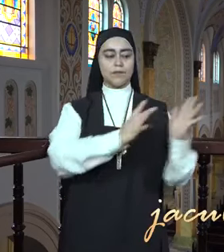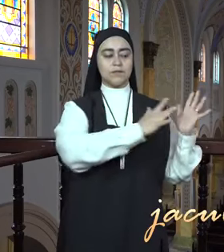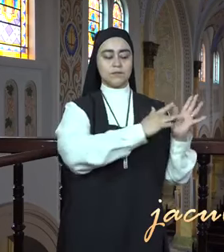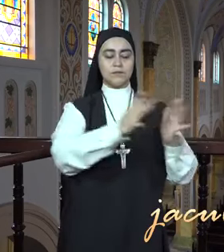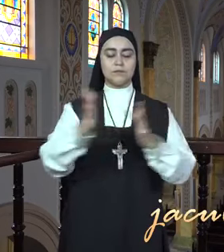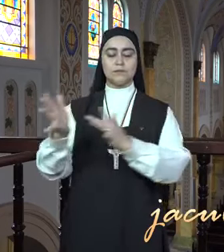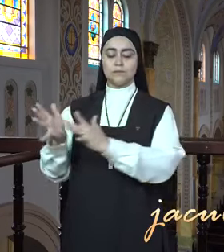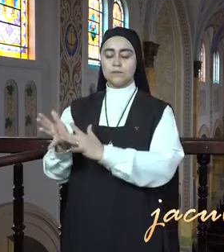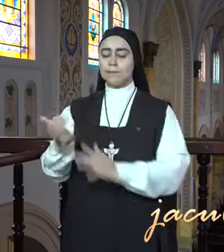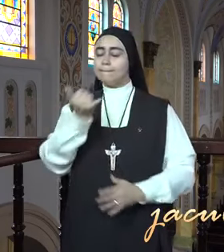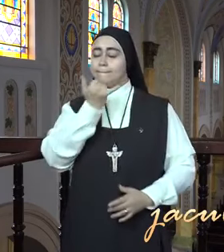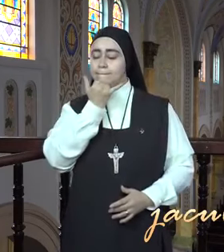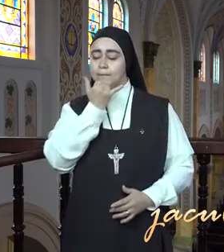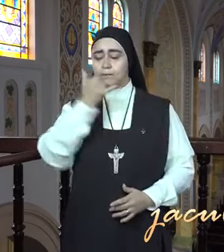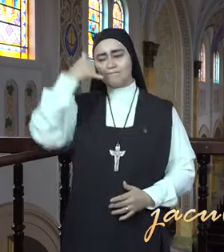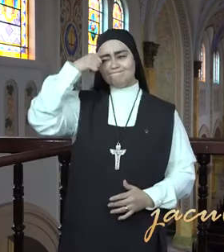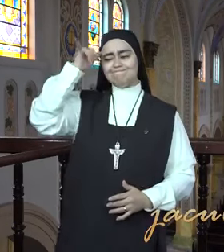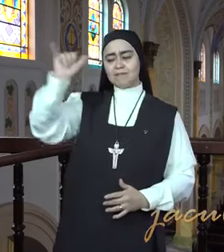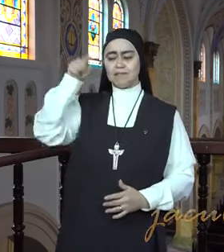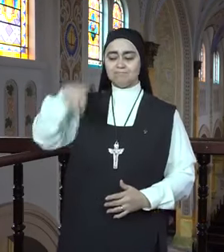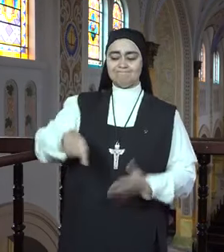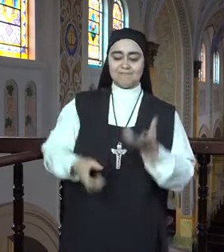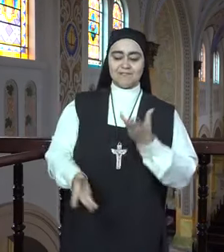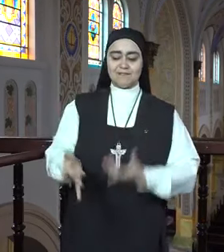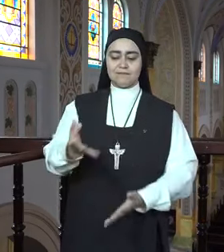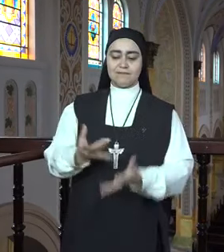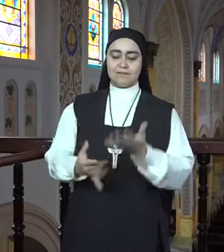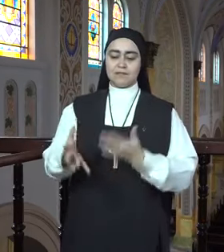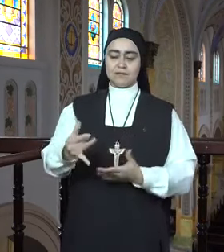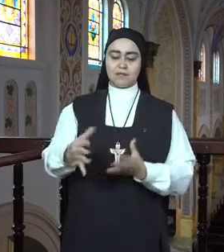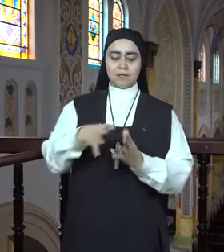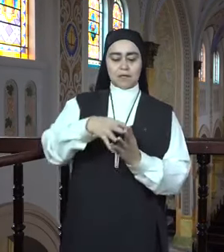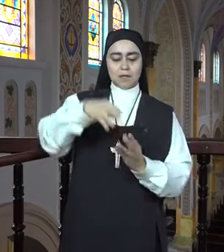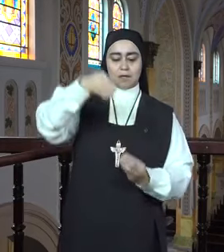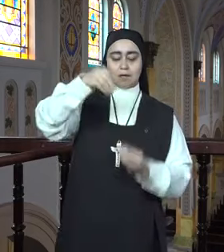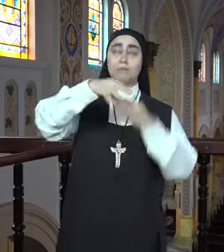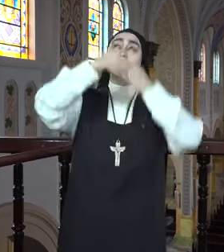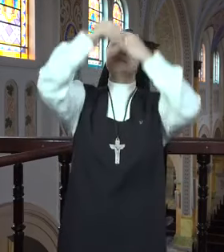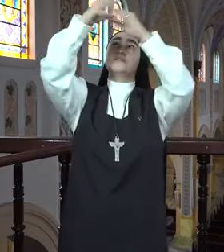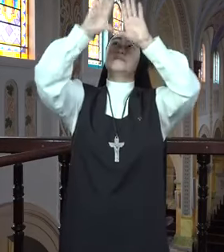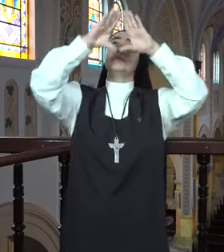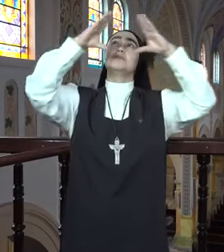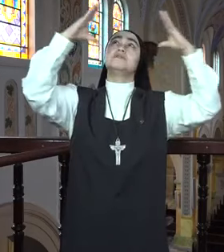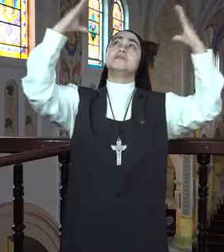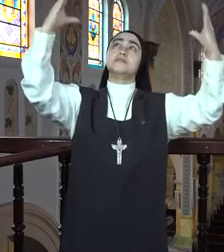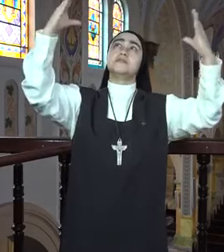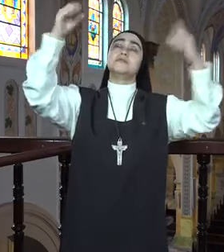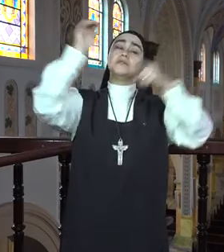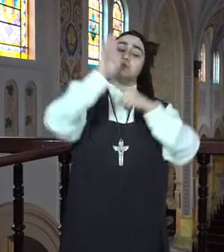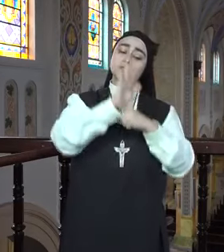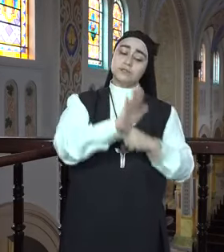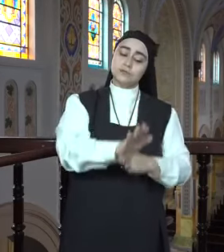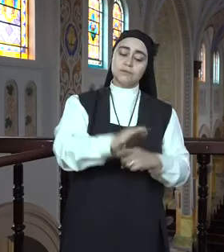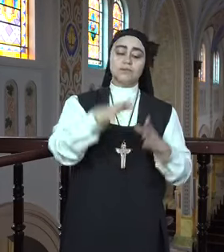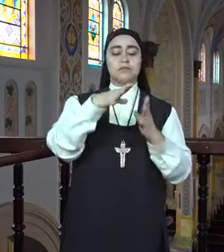Ó meu Jesus, perdoai-nos, livrai-nos do fogo do inferno, levai as almas todas para o céu